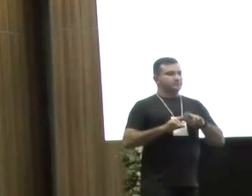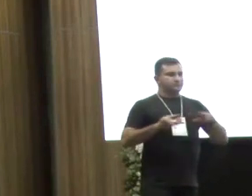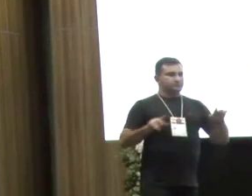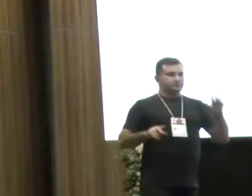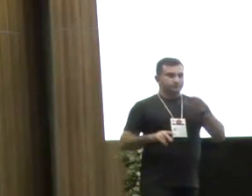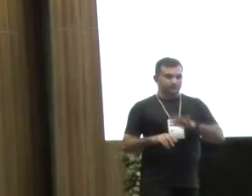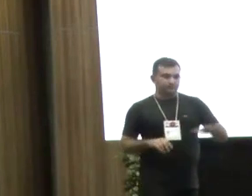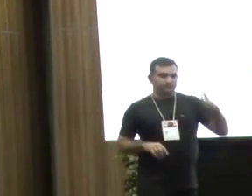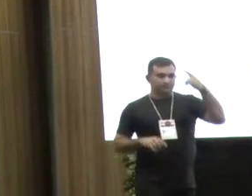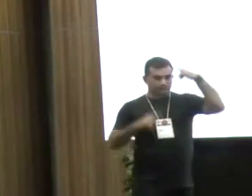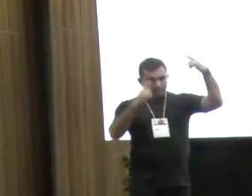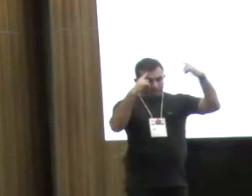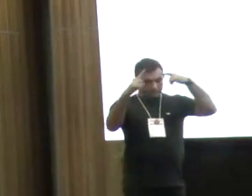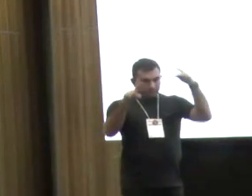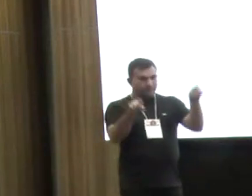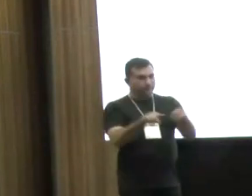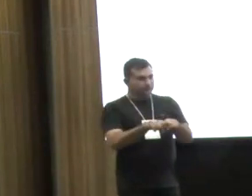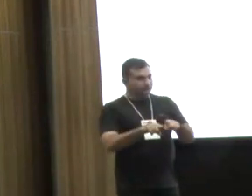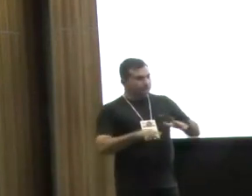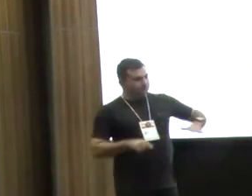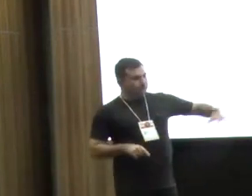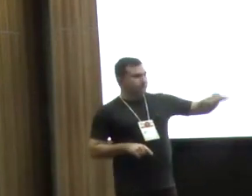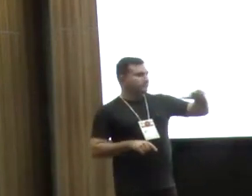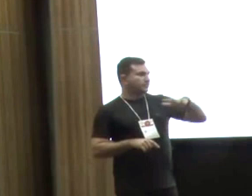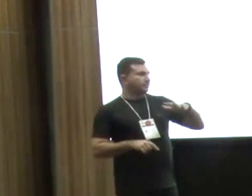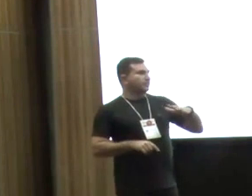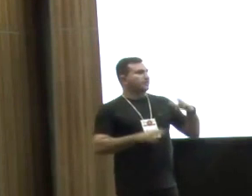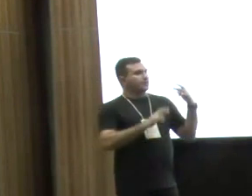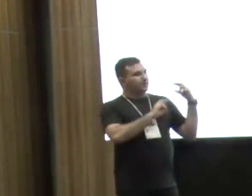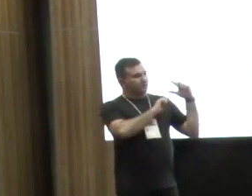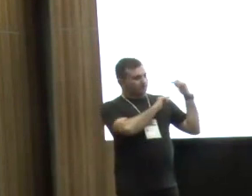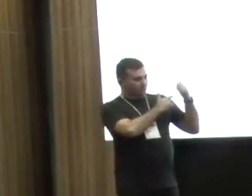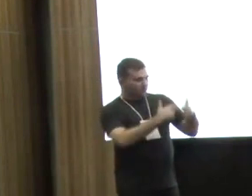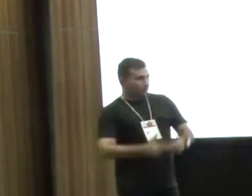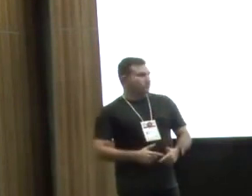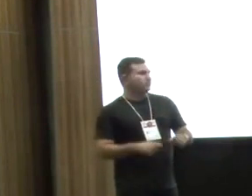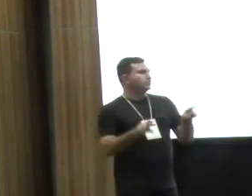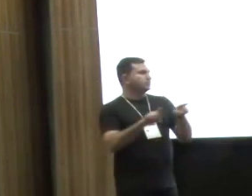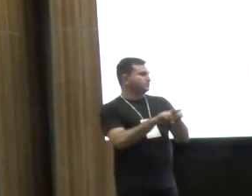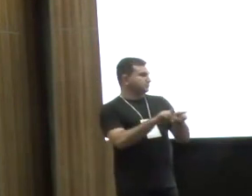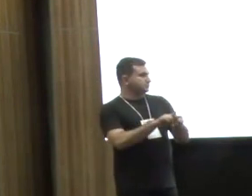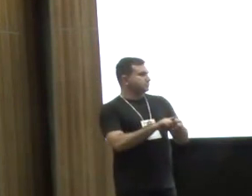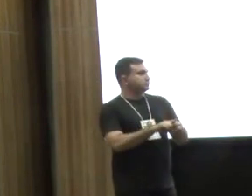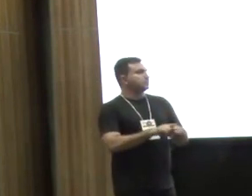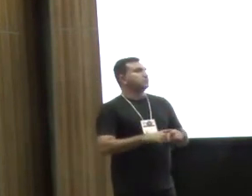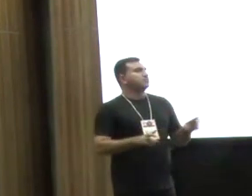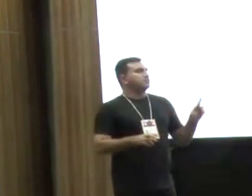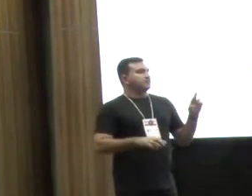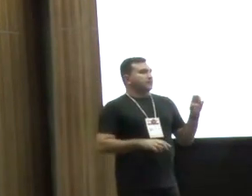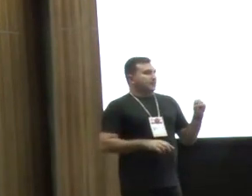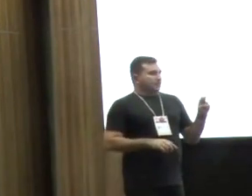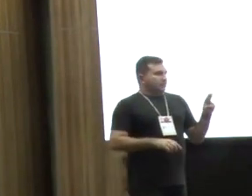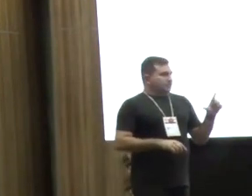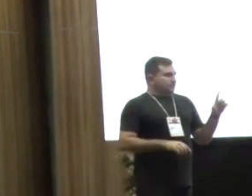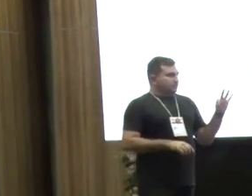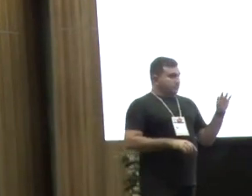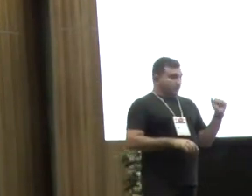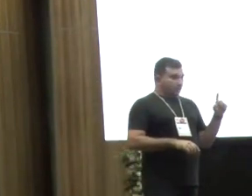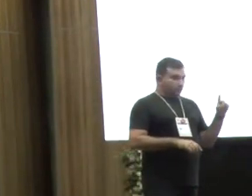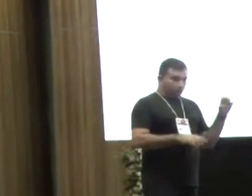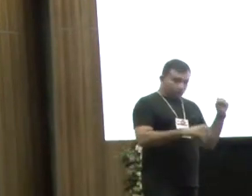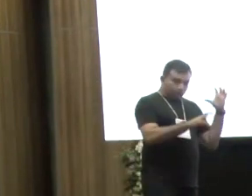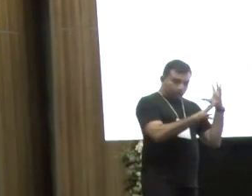campo das ideias, como no campo dos recursos, como no campo dos resultados, elas se